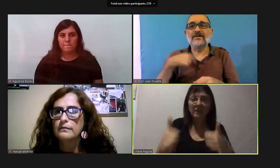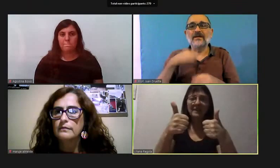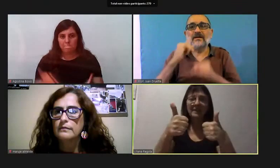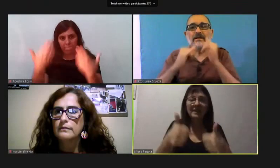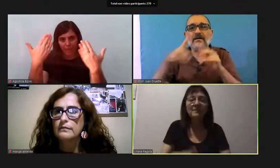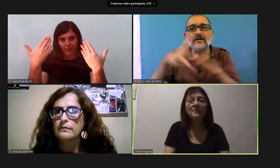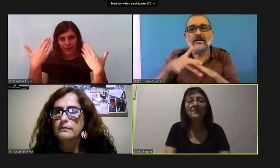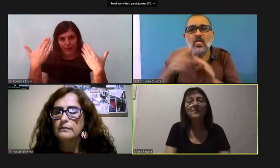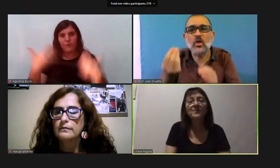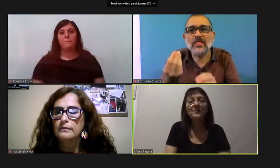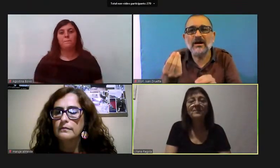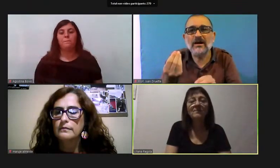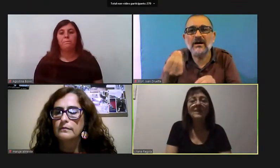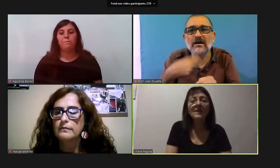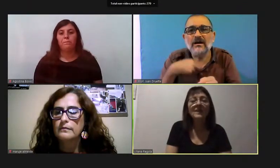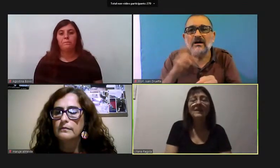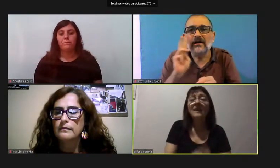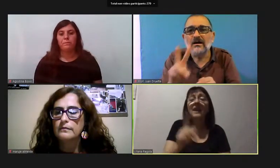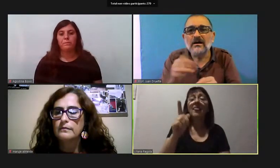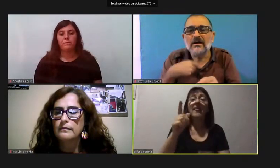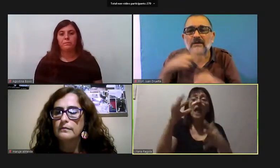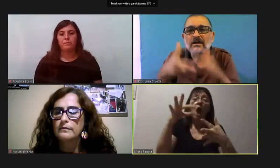Dale. Sí.